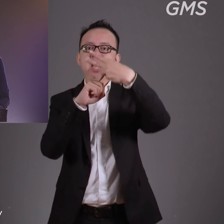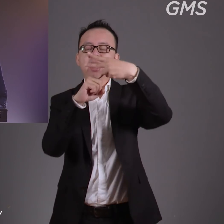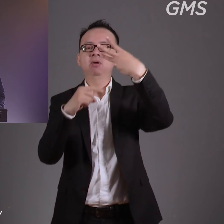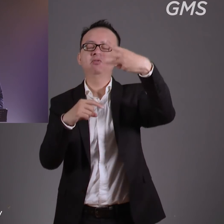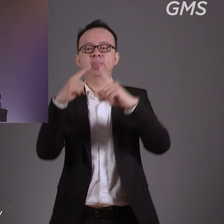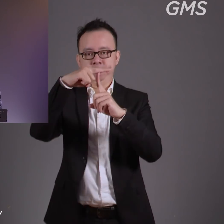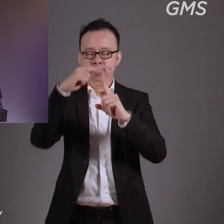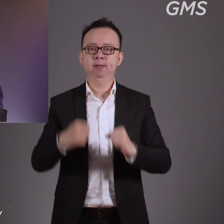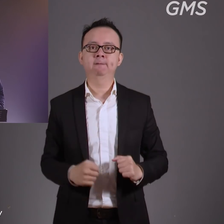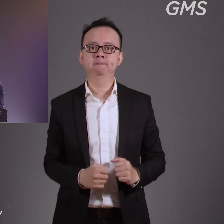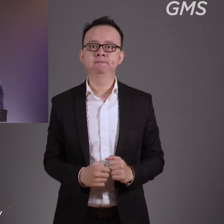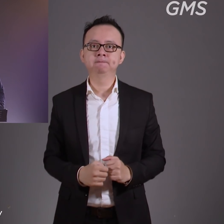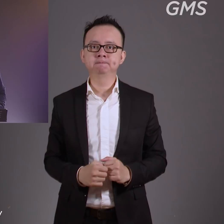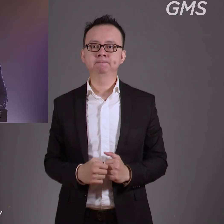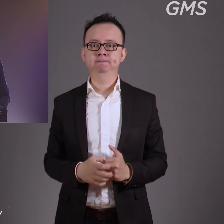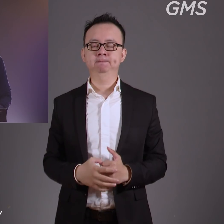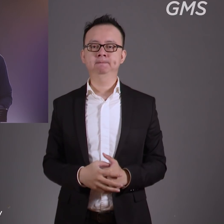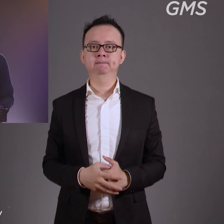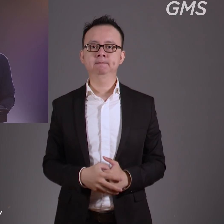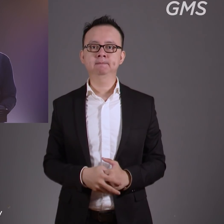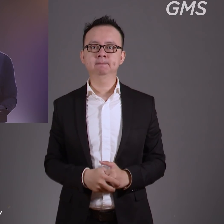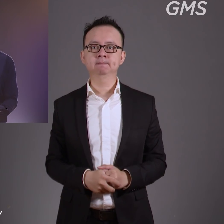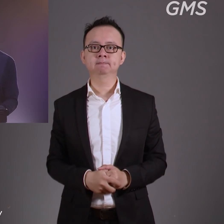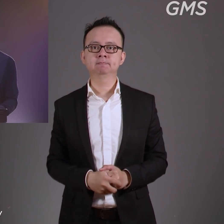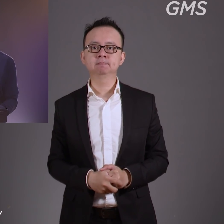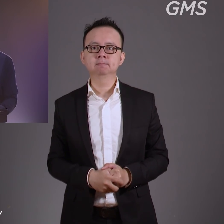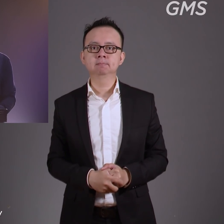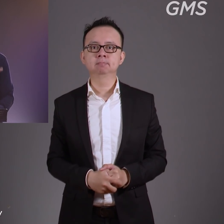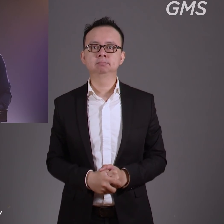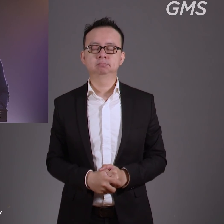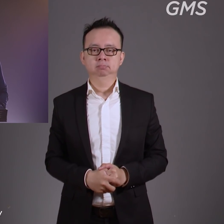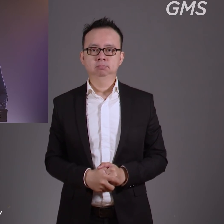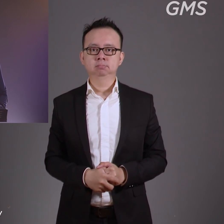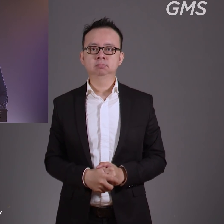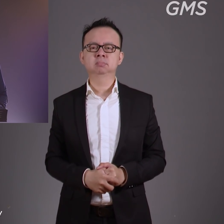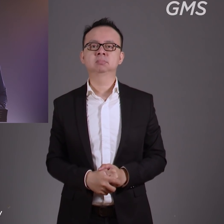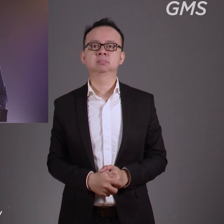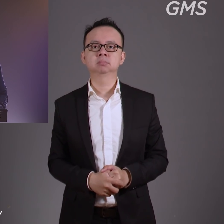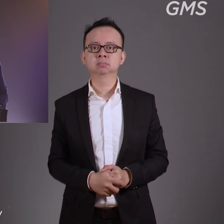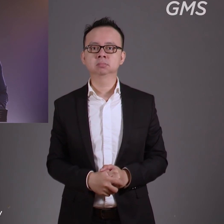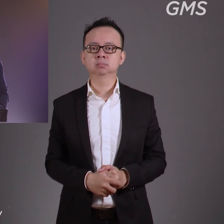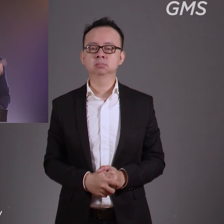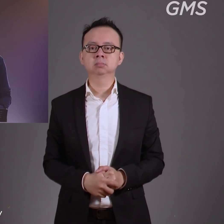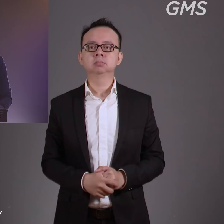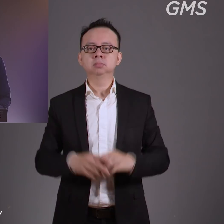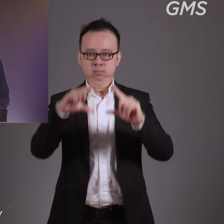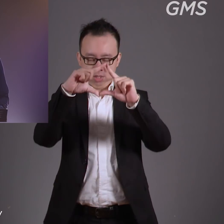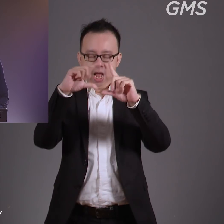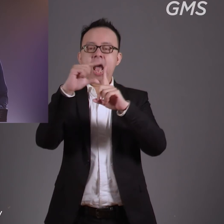dengan yang lainnya. Kita semua itu kan dari satu Adam. Dan semua orang beriman dari satu Abraham. Kalau Adam adalah bapak fisik